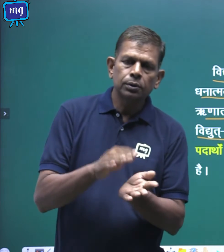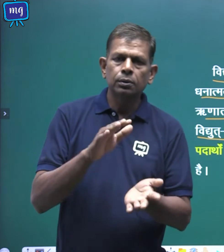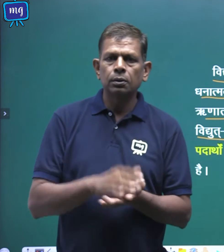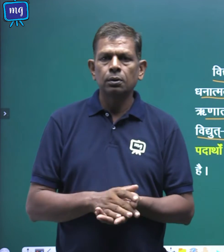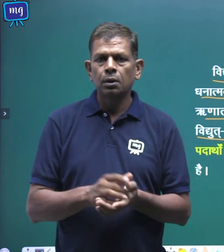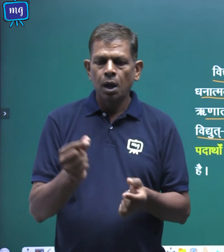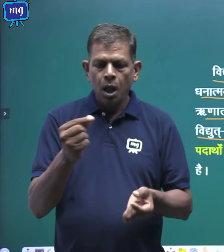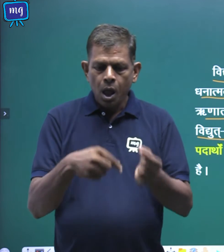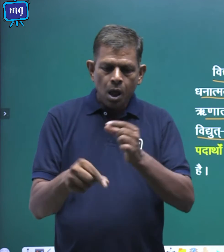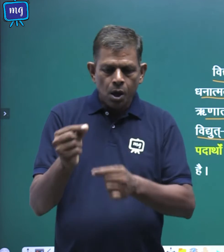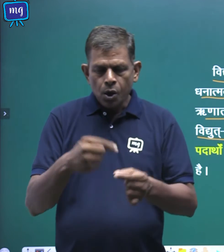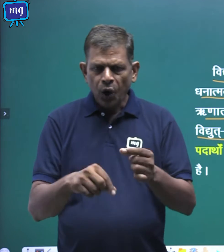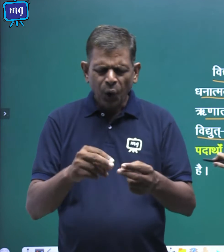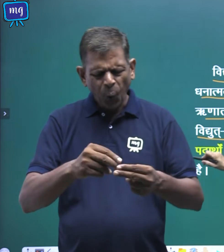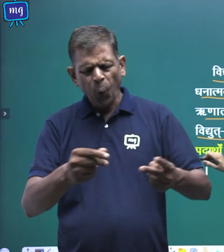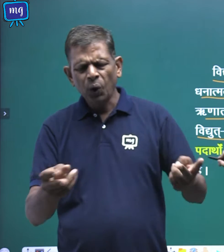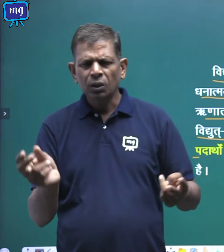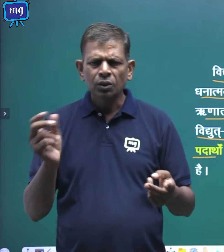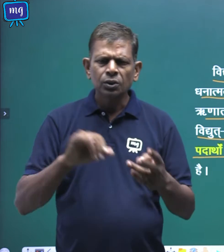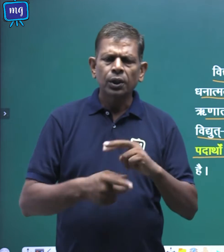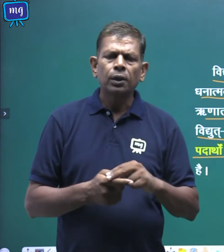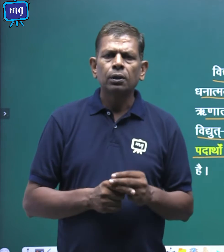संचित रासायनिक पदार्थों से